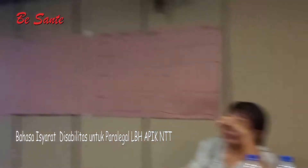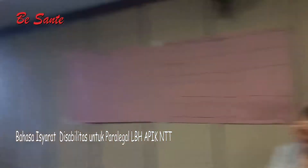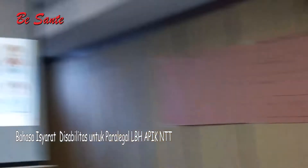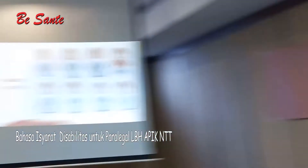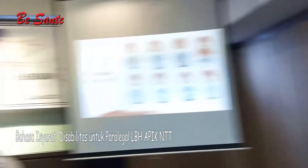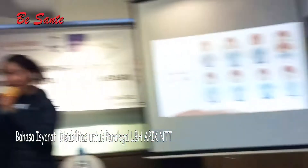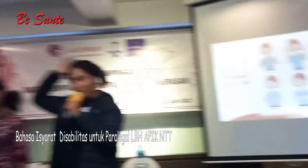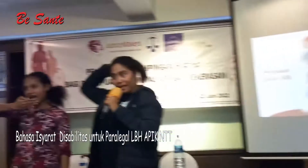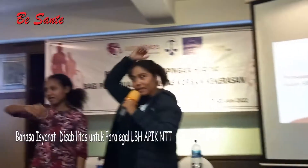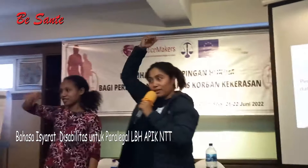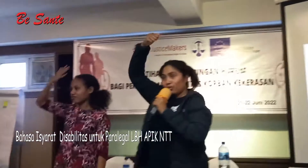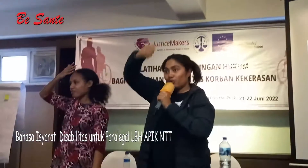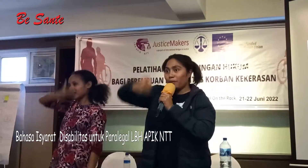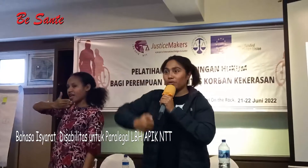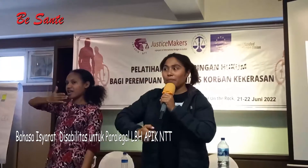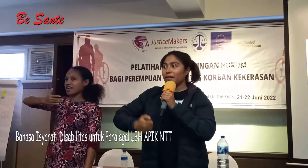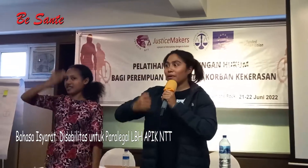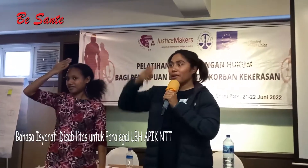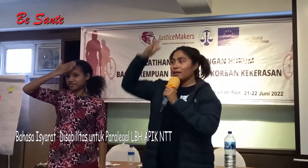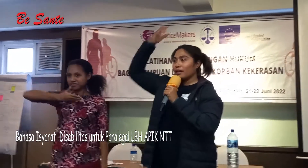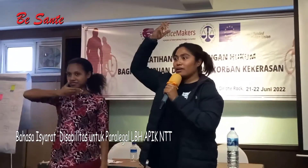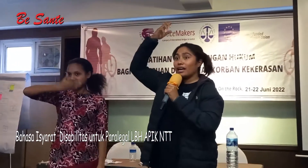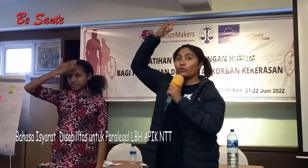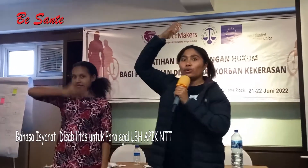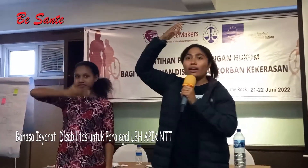Atau menikah apa tutupan lu apa ya